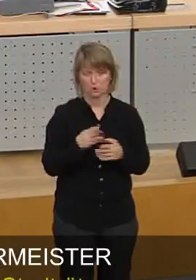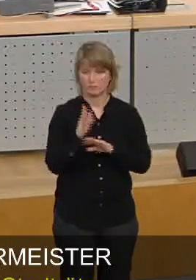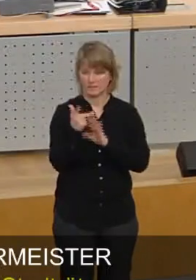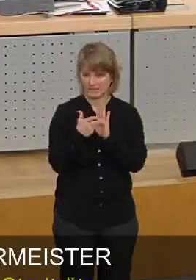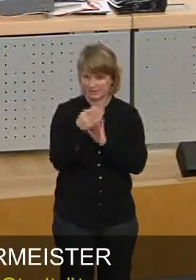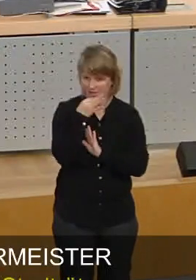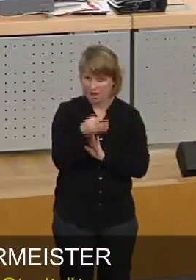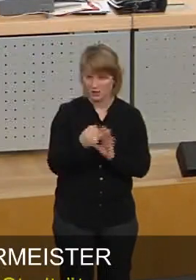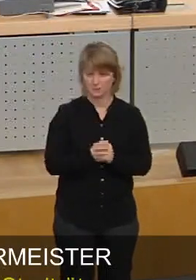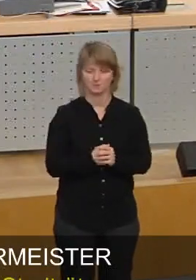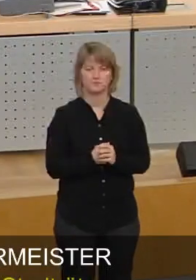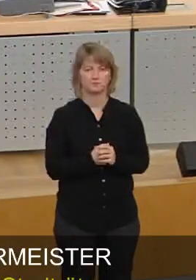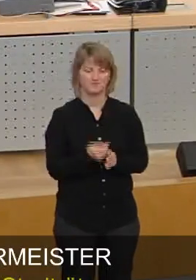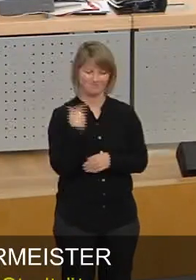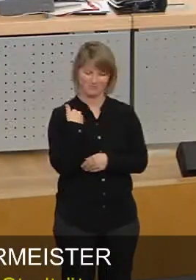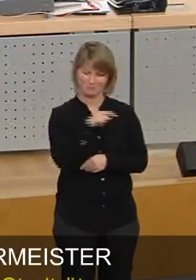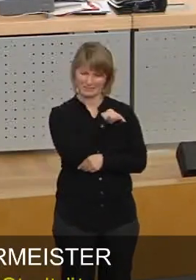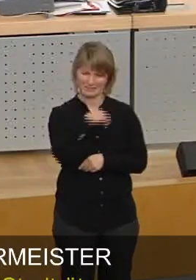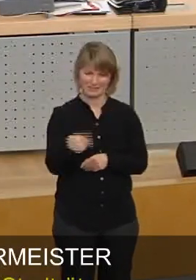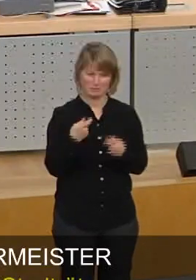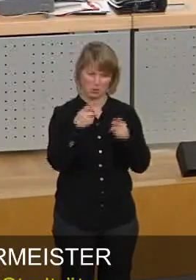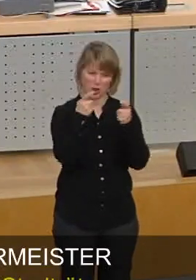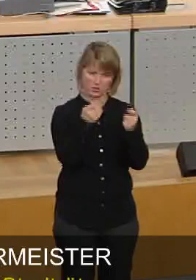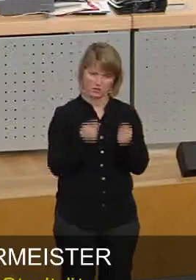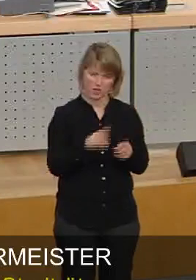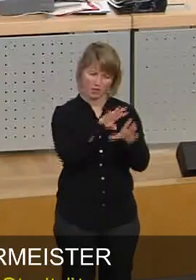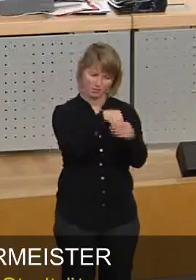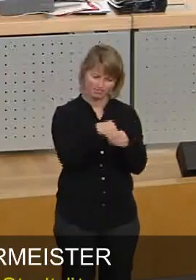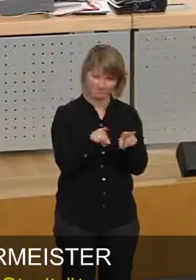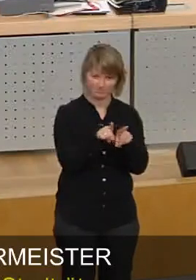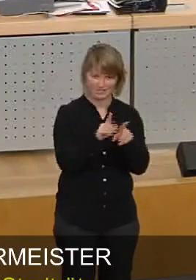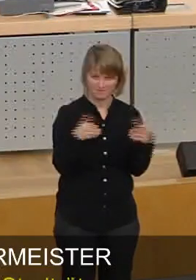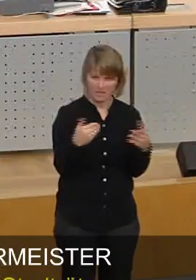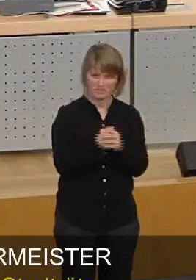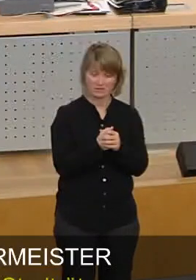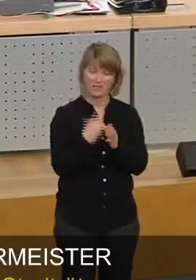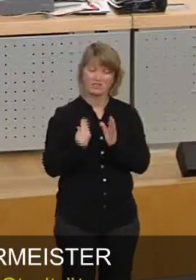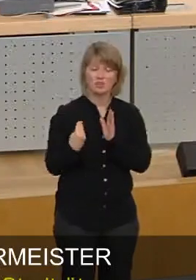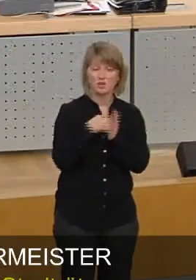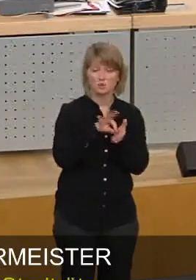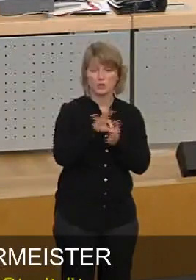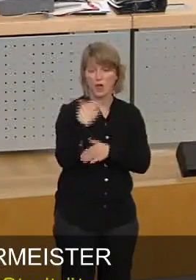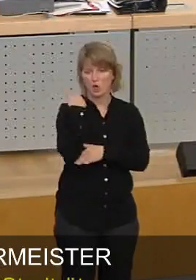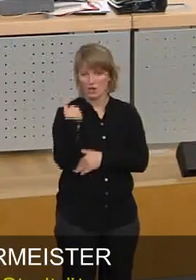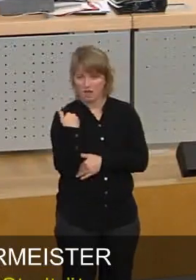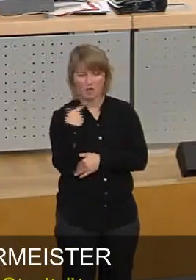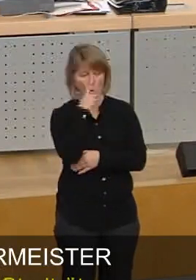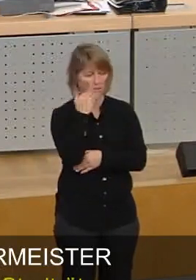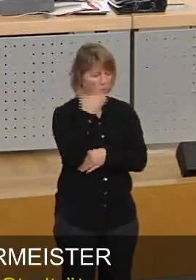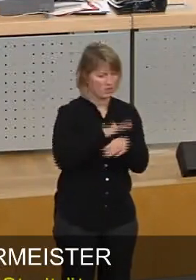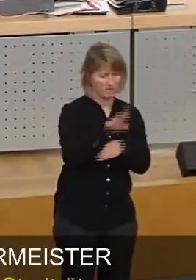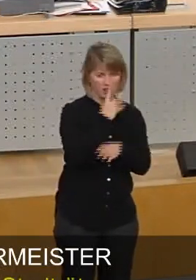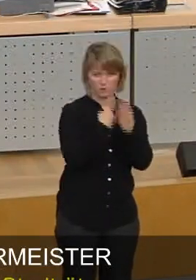Zur dritten Frage. Alle bisherigen Bauanträge haben gemeinsam, dass sie ohne zusätzlichen finanziellen Aufwand und ohne Verlust von Wohnfläche